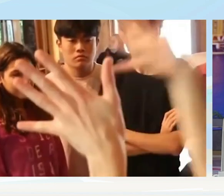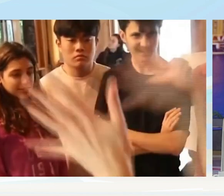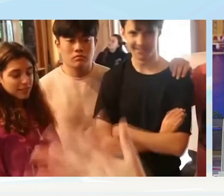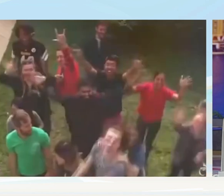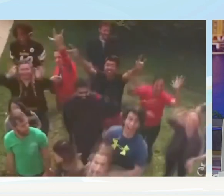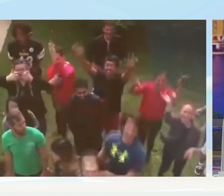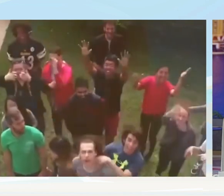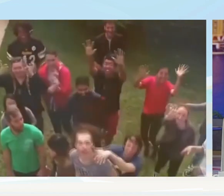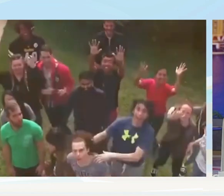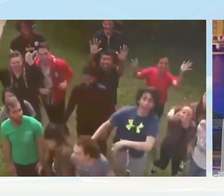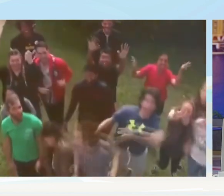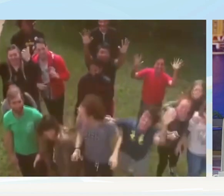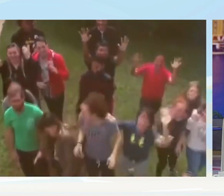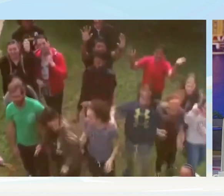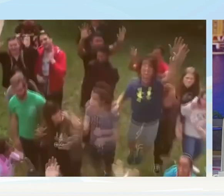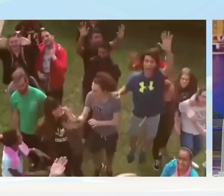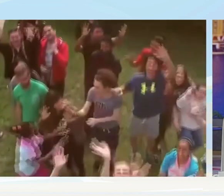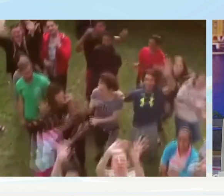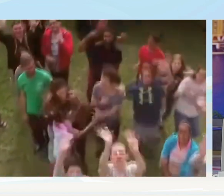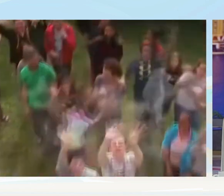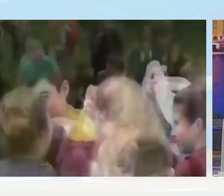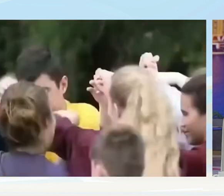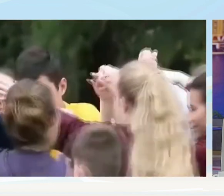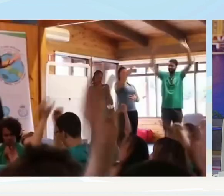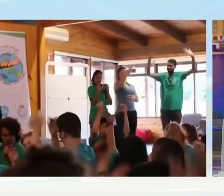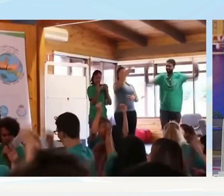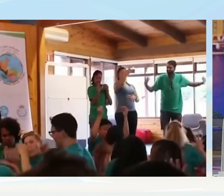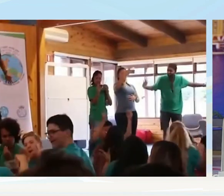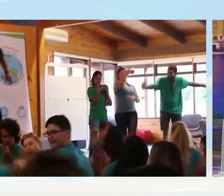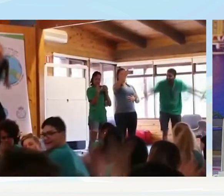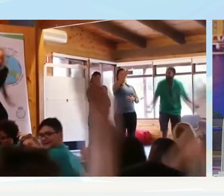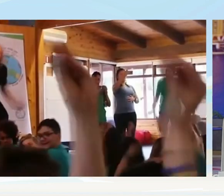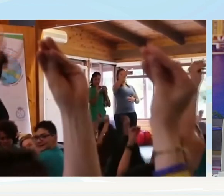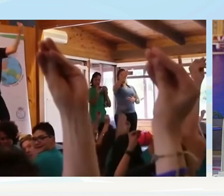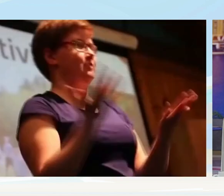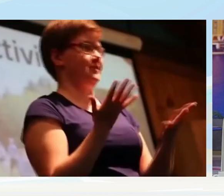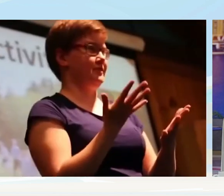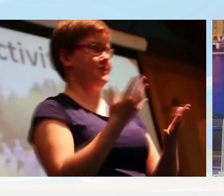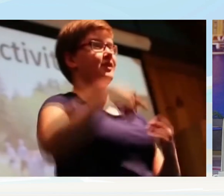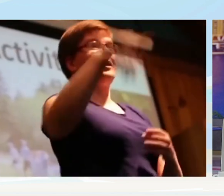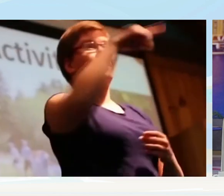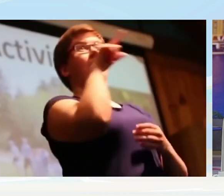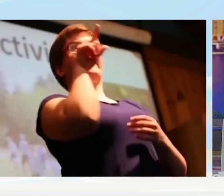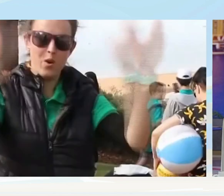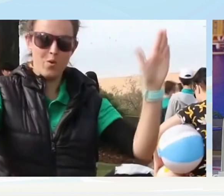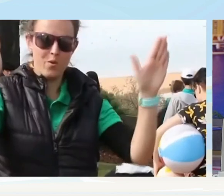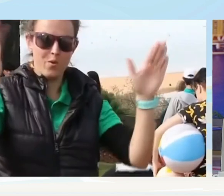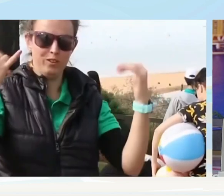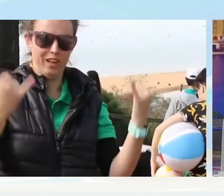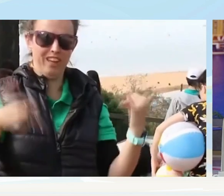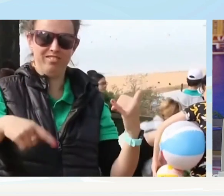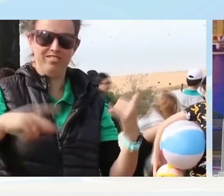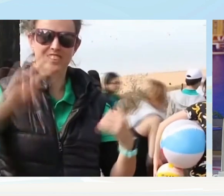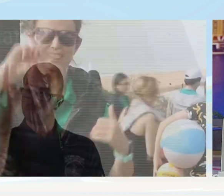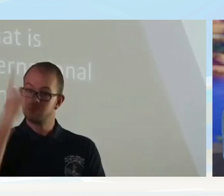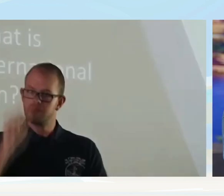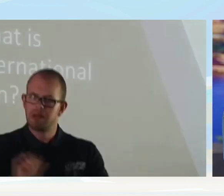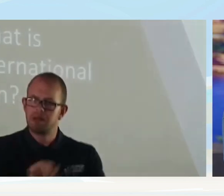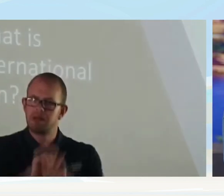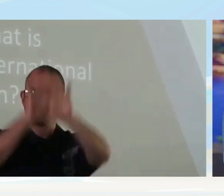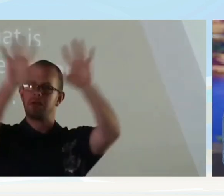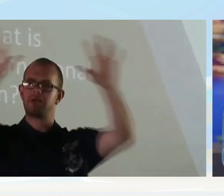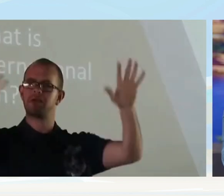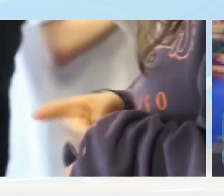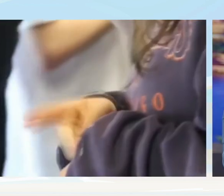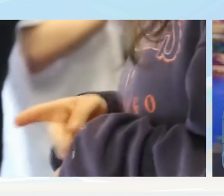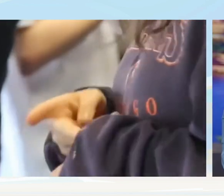انها لغه رسميه يتحدث بها ذوي الاعاقه السمعيه، ولابد من الجهات كلها انها تعترف بها. عظيم. استاذه فيروز، هو بس